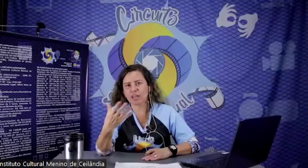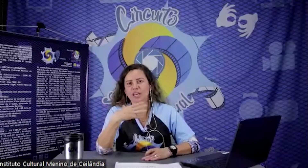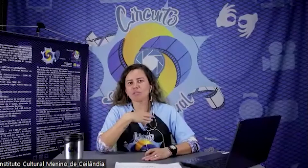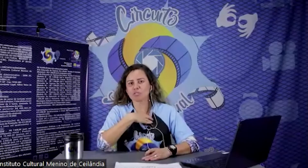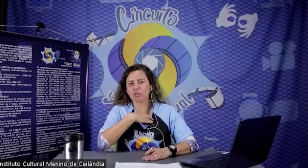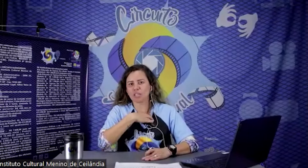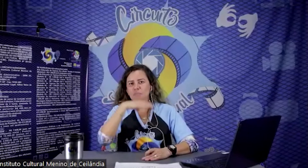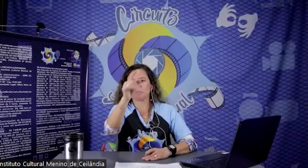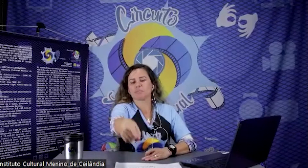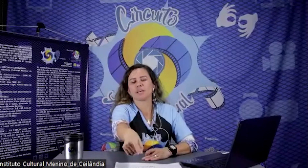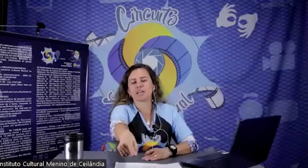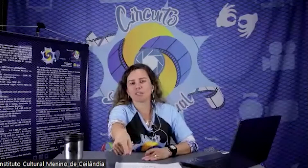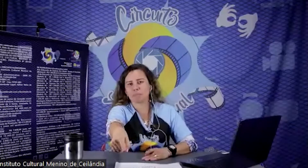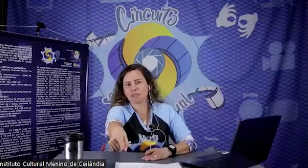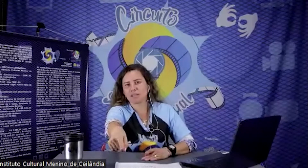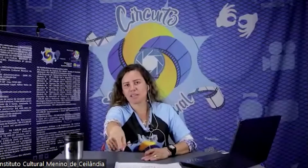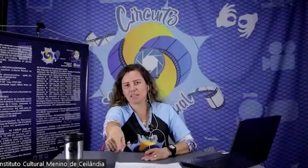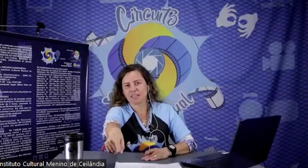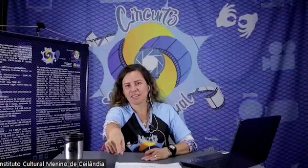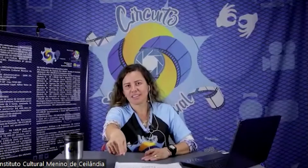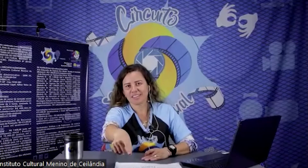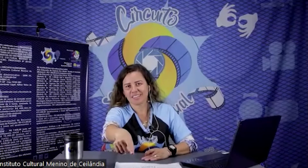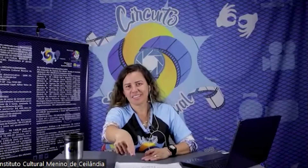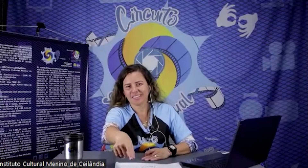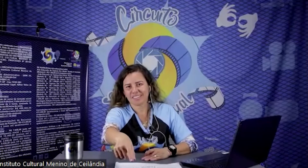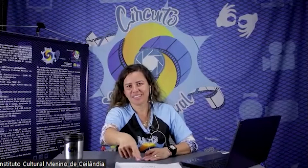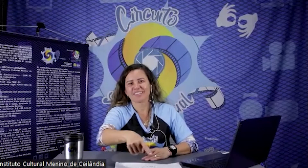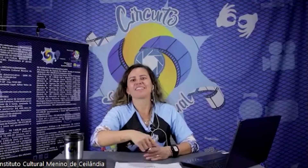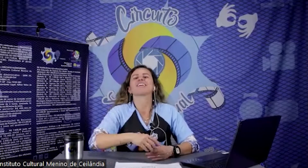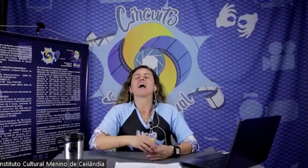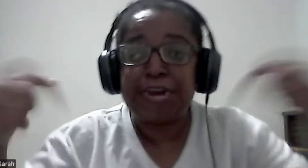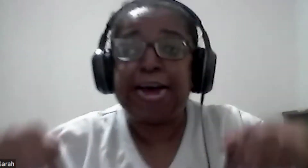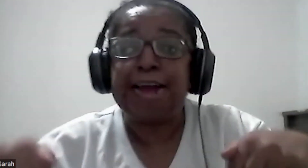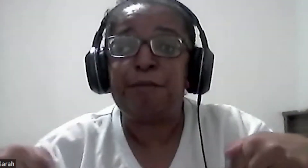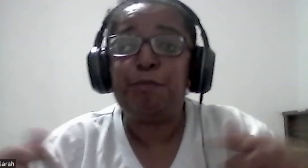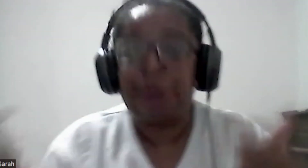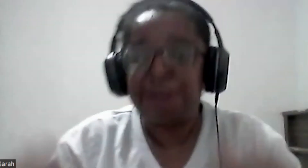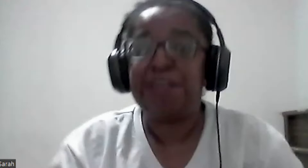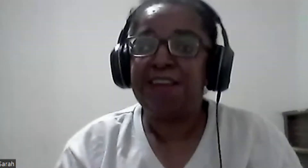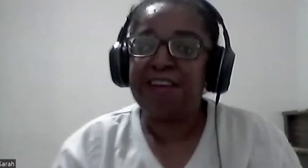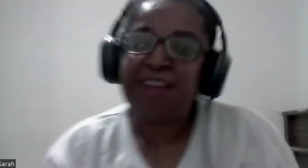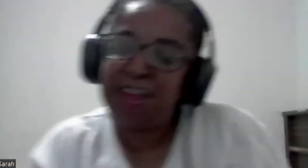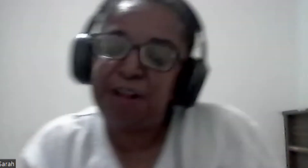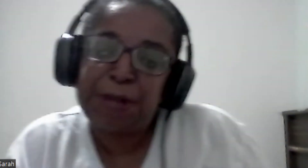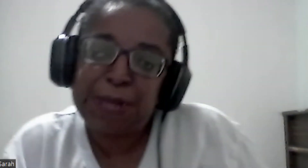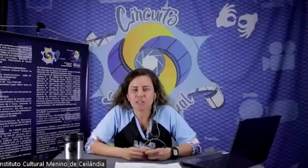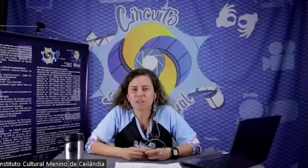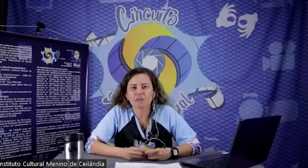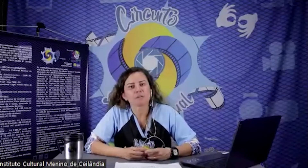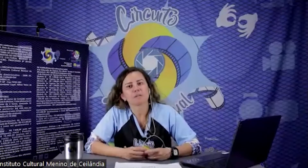Eu escolhi ele não aprender. Não vem de casa. A sua família, Sara, é de ouvintes? Todos